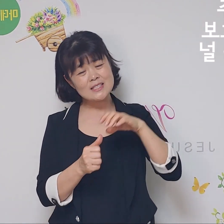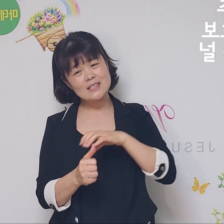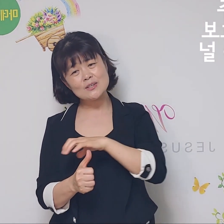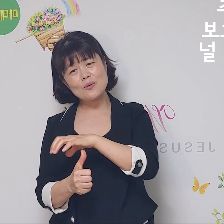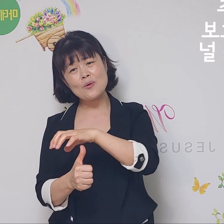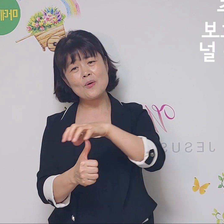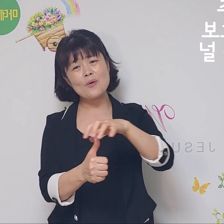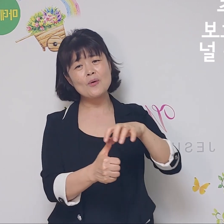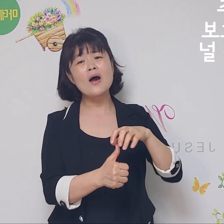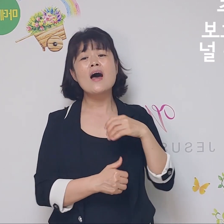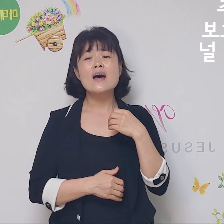보호하시고